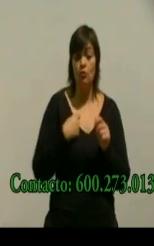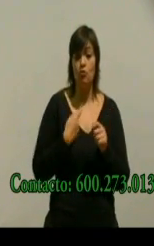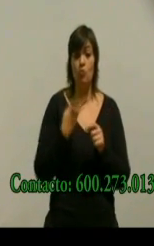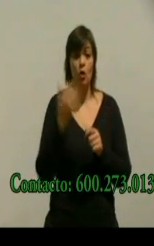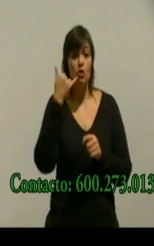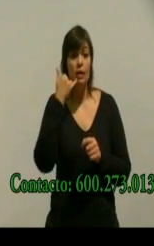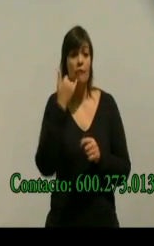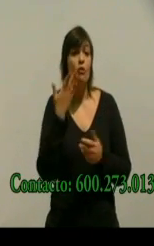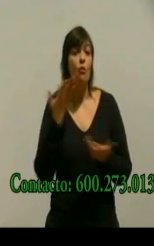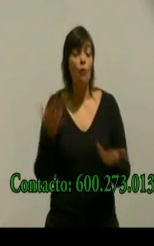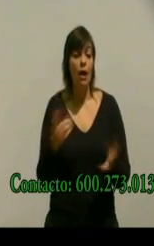de teléfono es